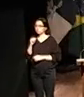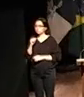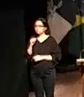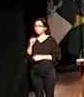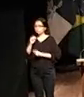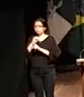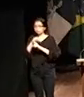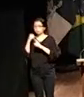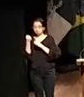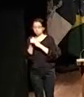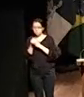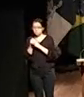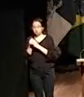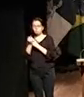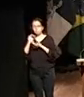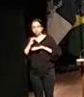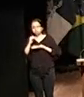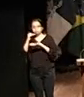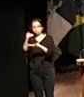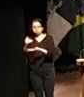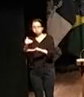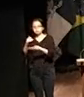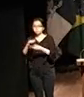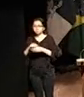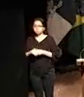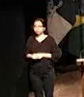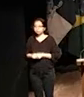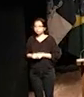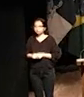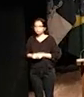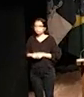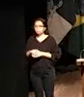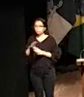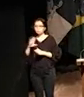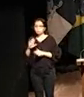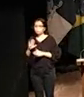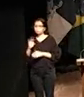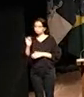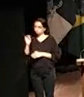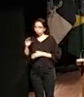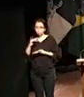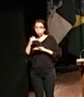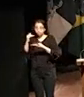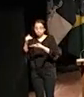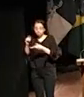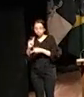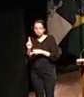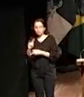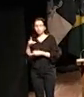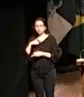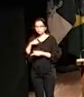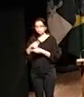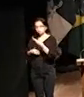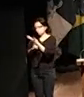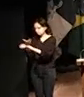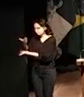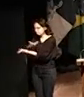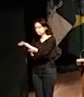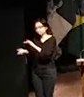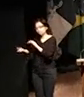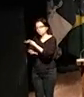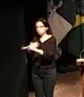e ao invés de ser só uma entrega a gente fez um fluxo de atendimento por nutricionistas etc então